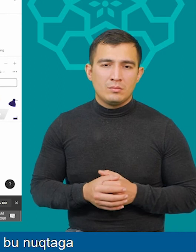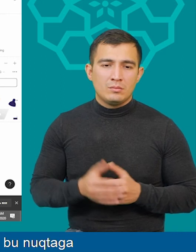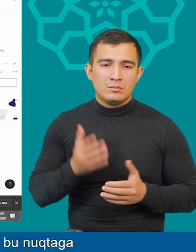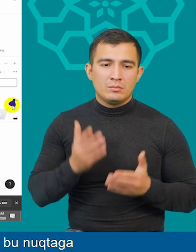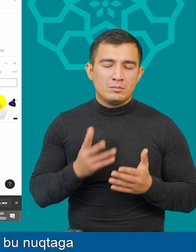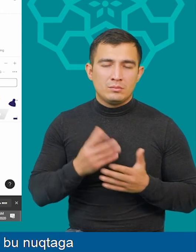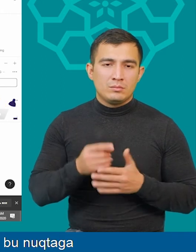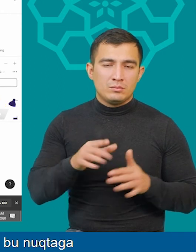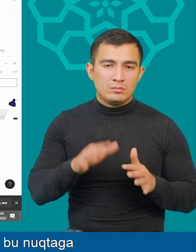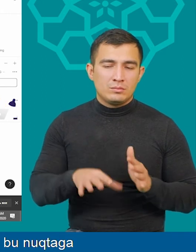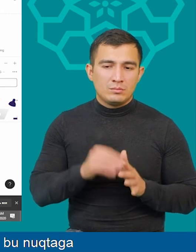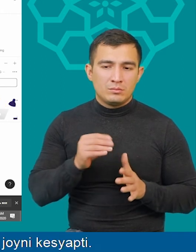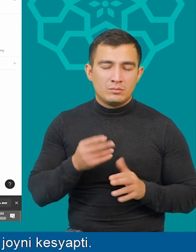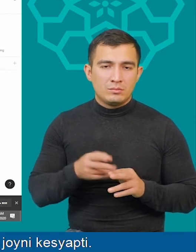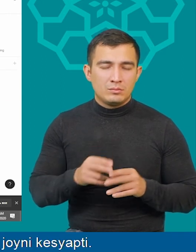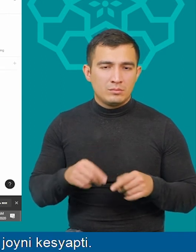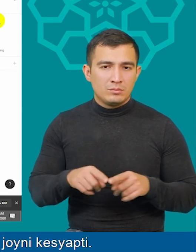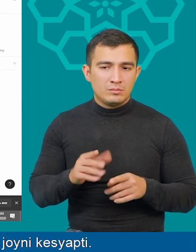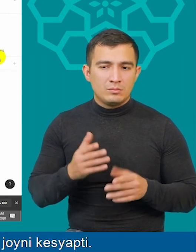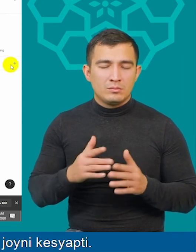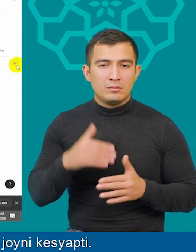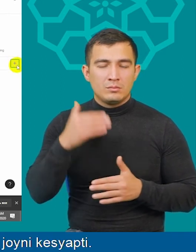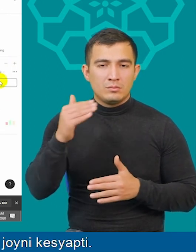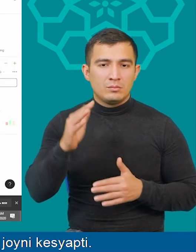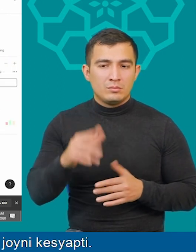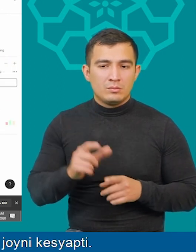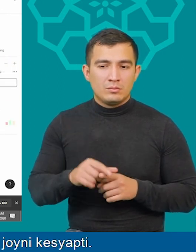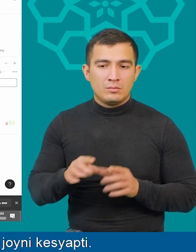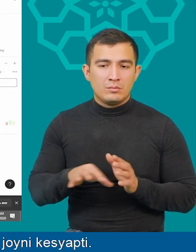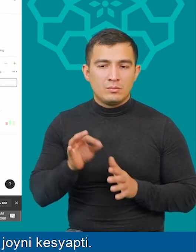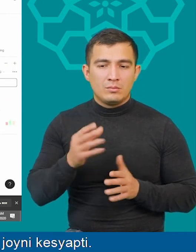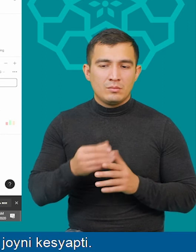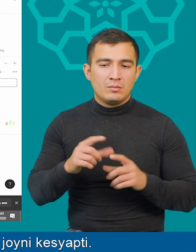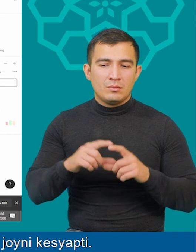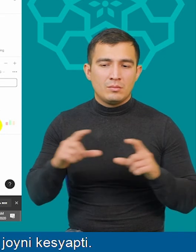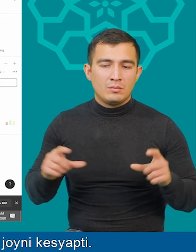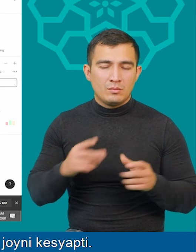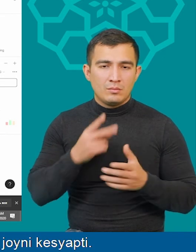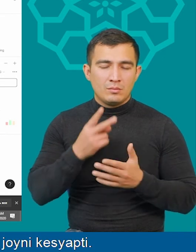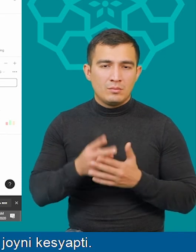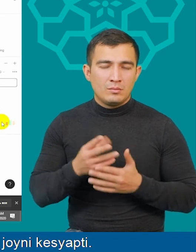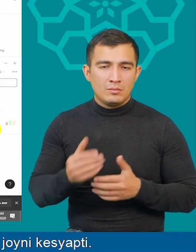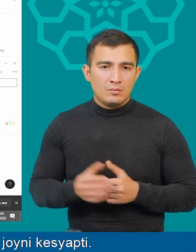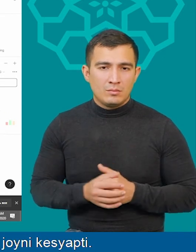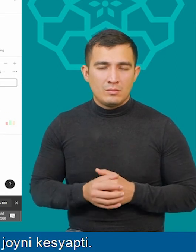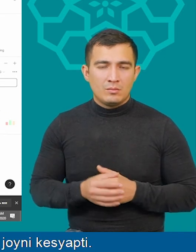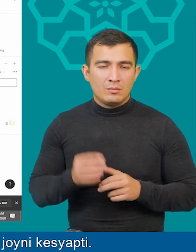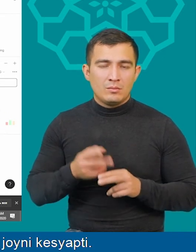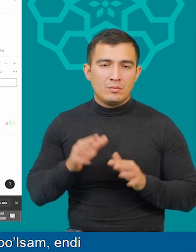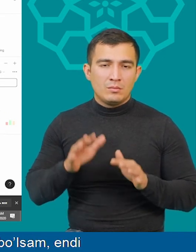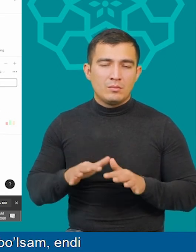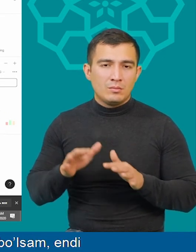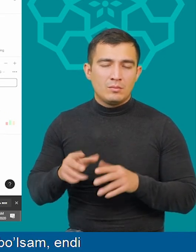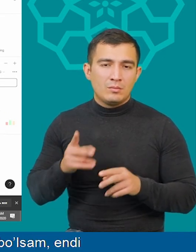mana bunisini tanlasam, buni preview qilyapti. Bunisini tanlasam, eksportni bosib olaman, buni preview qilyapti. Ko'rasizlar, bu joyiga